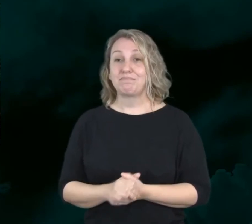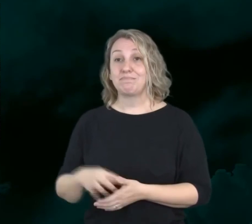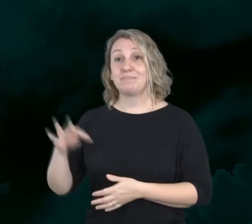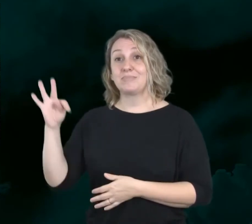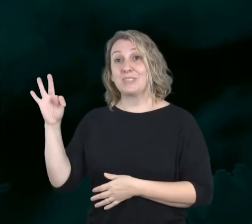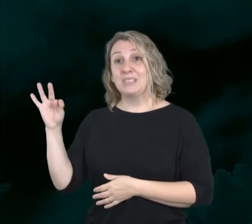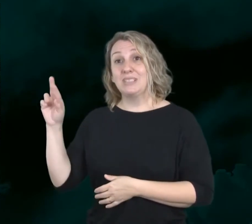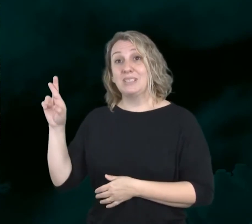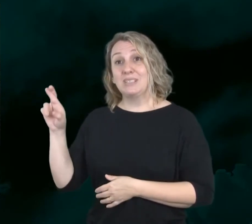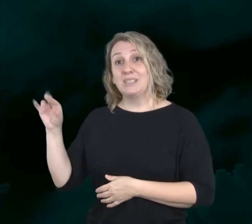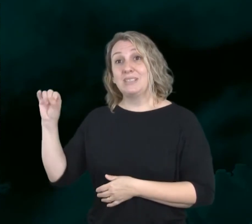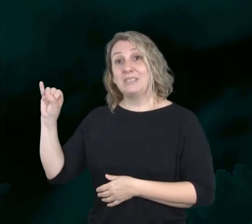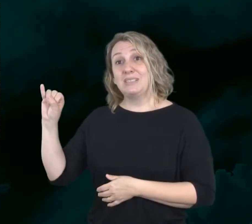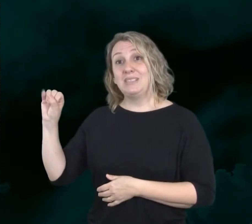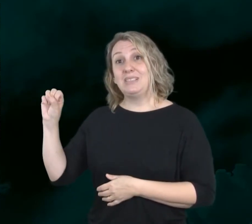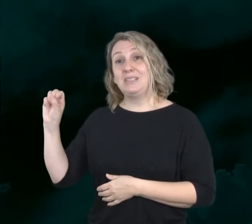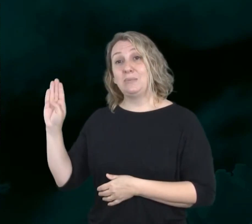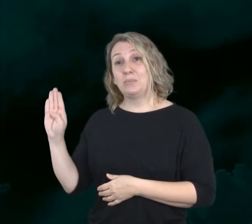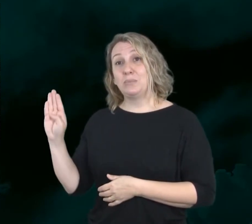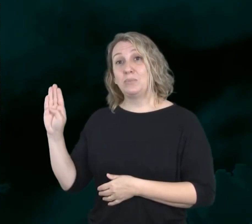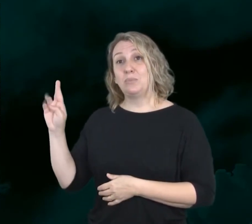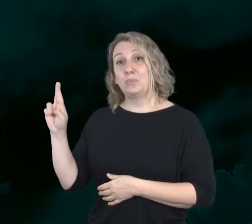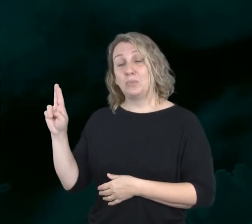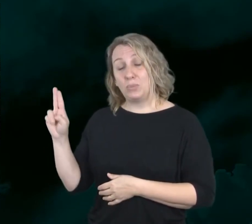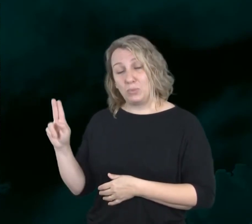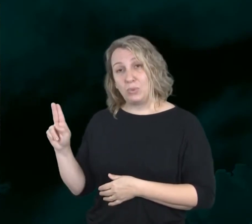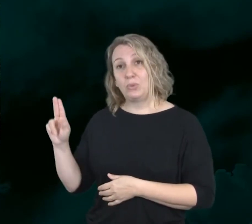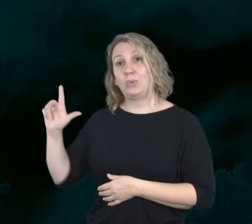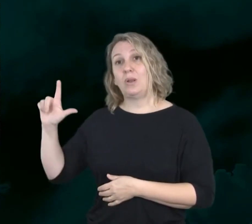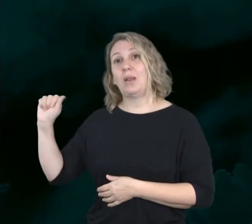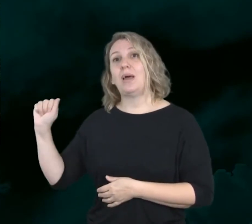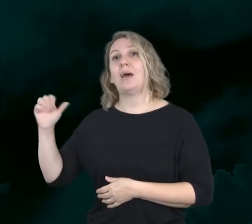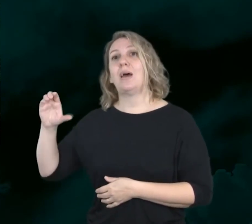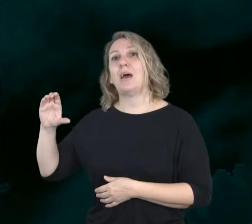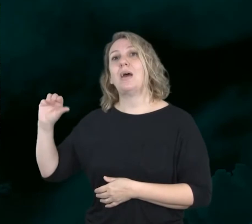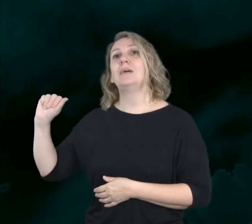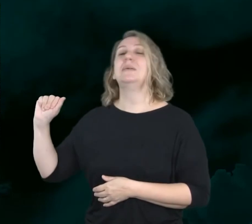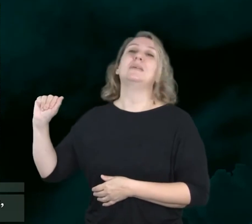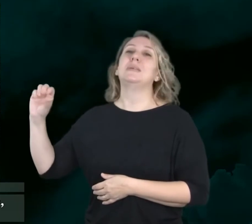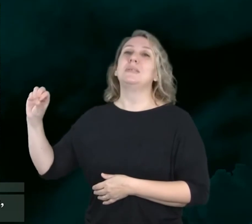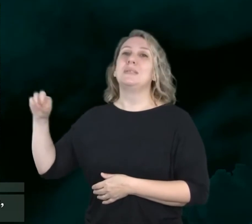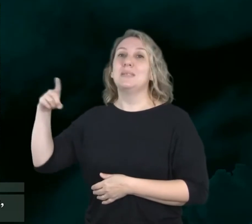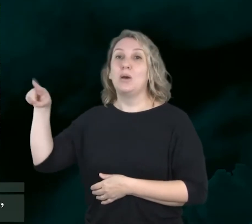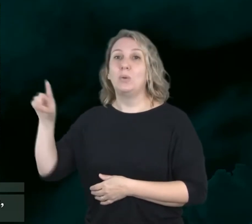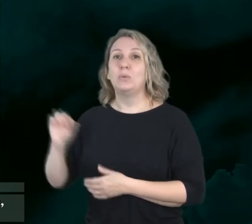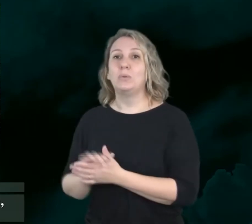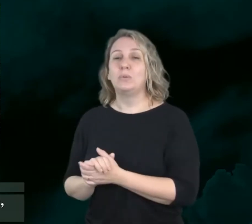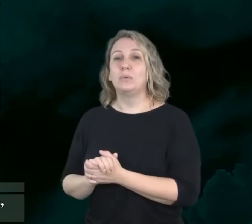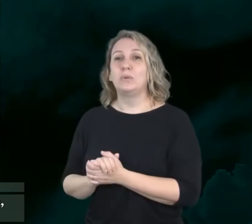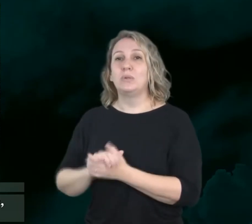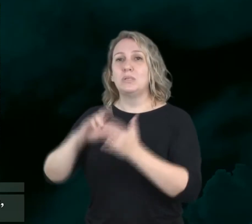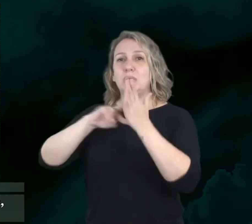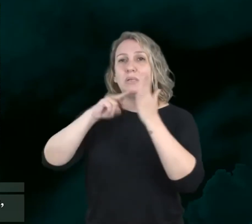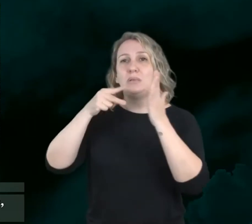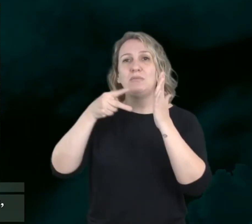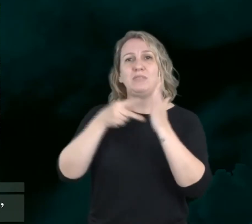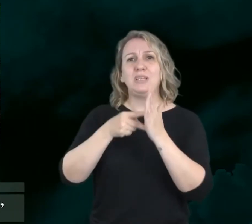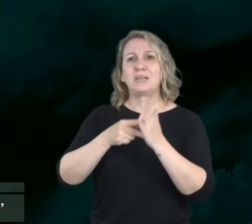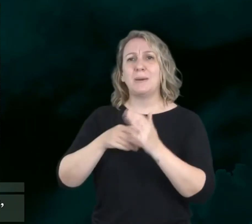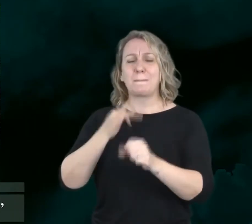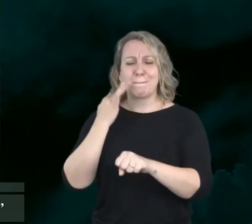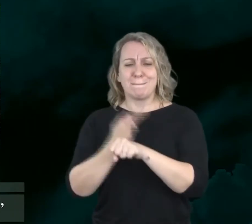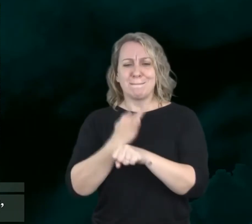tribulação produz perseverança. E a perseverança produz o quê? Produz experiência. Essa